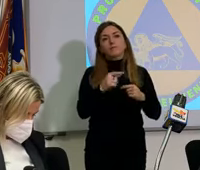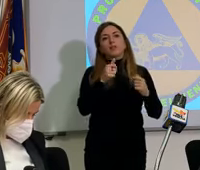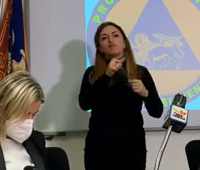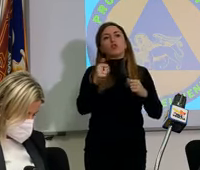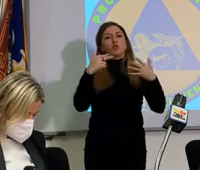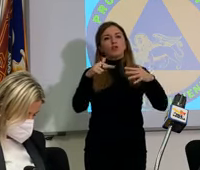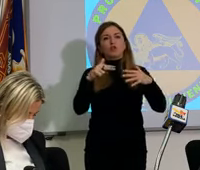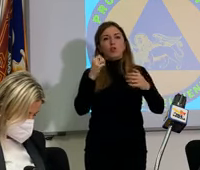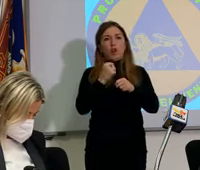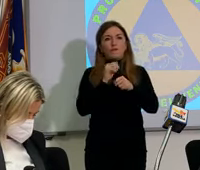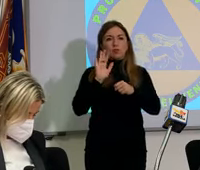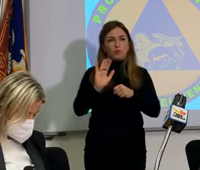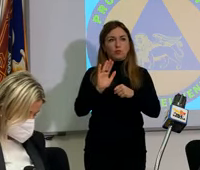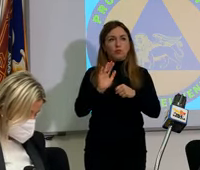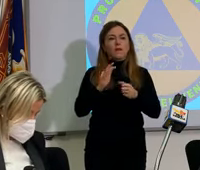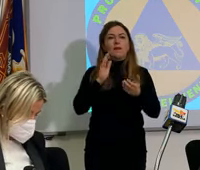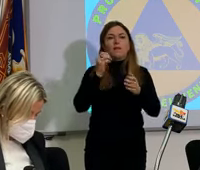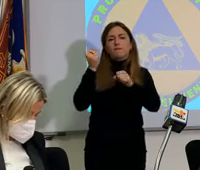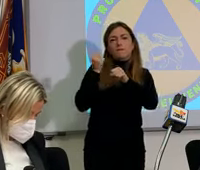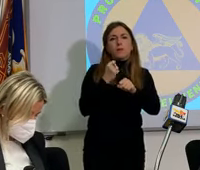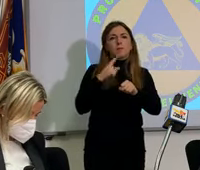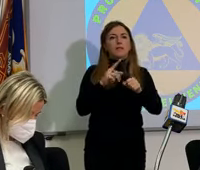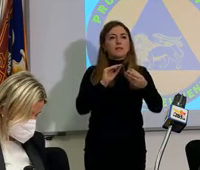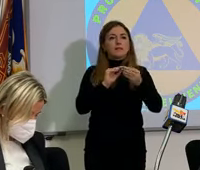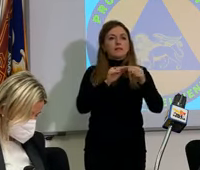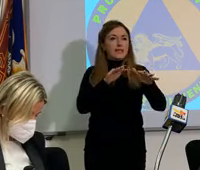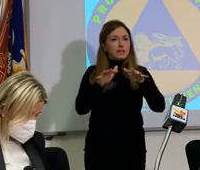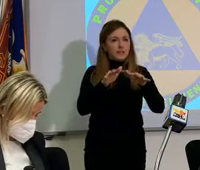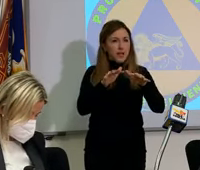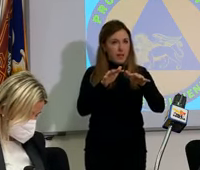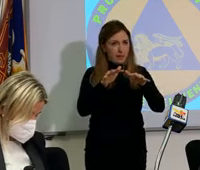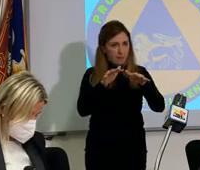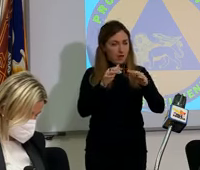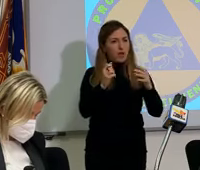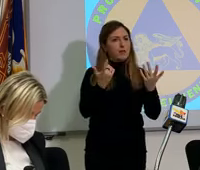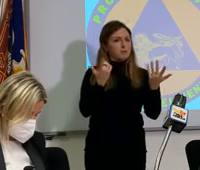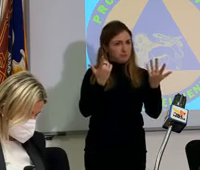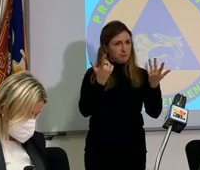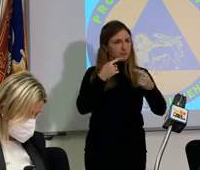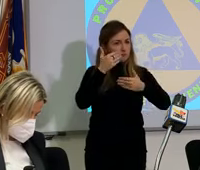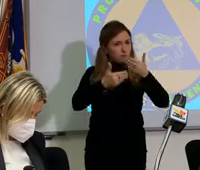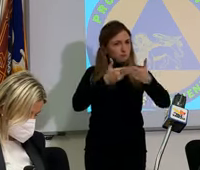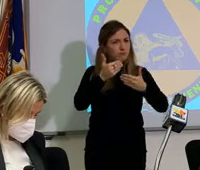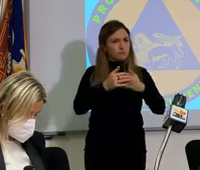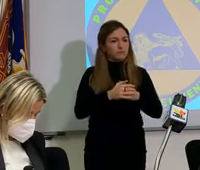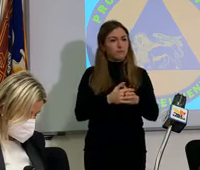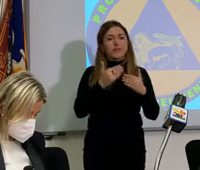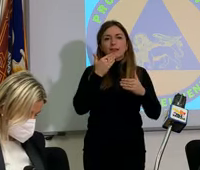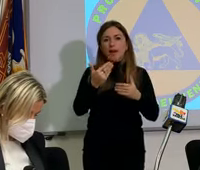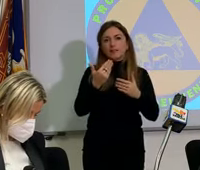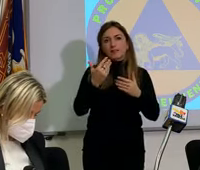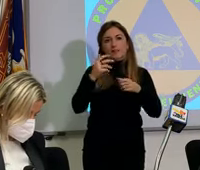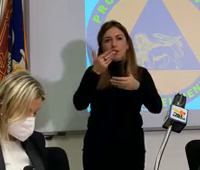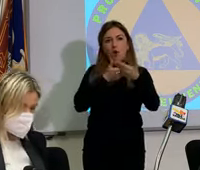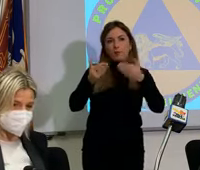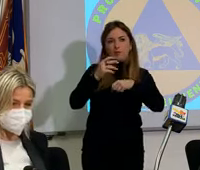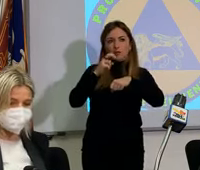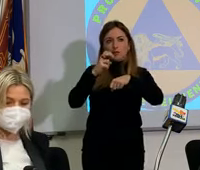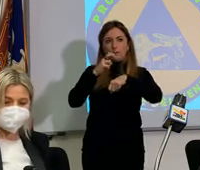che è fondamentale per la tenuta del sistema sta in piedi poche per il ruolo fondamentale della medicina generale siccome era